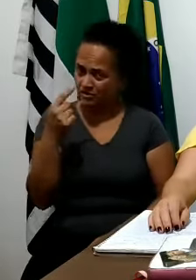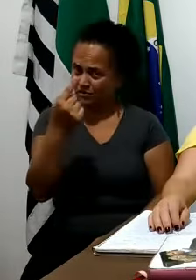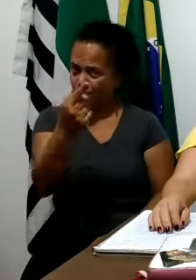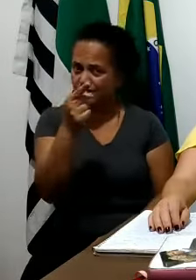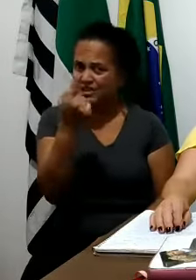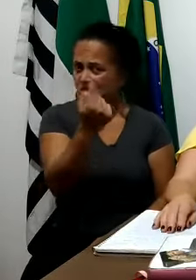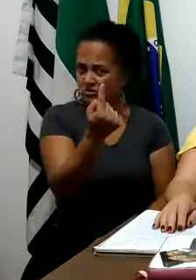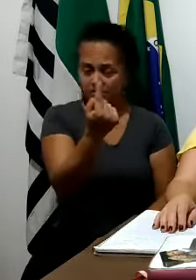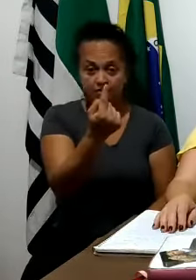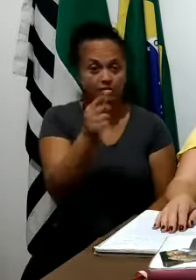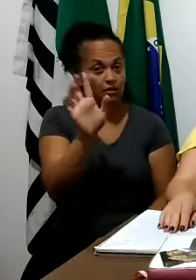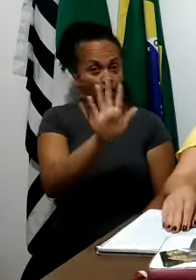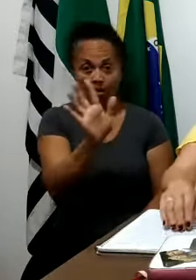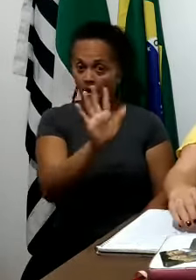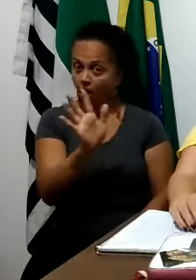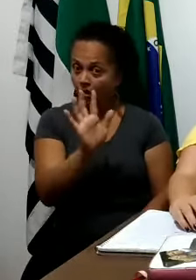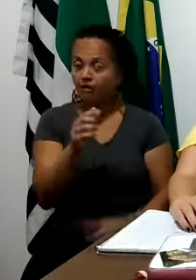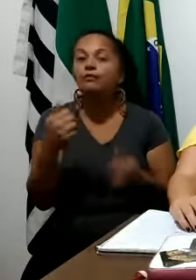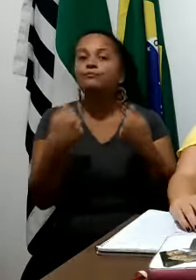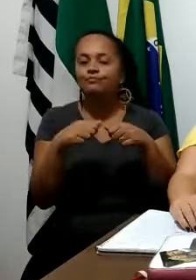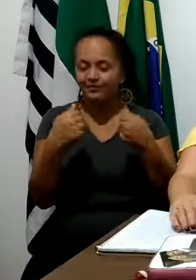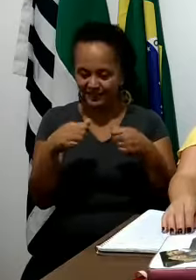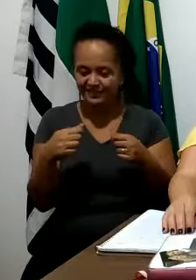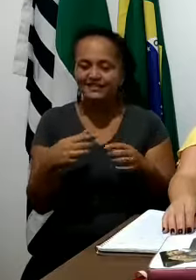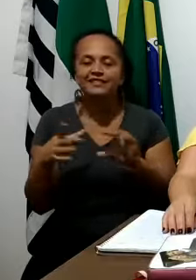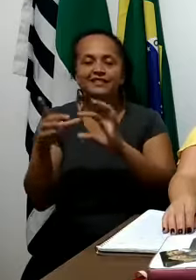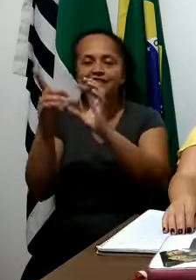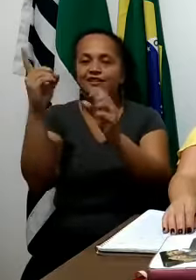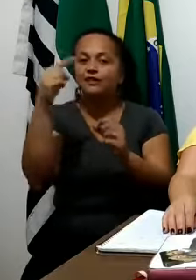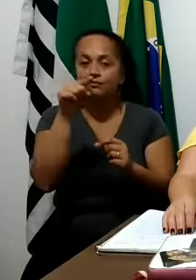isso que a importância de se relacionar, ter relacionamento com o